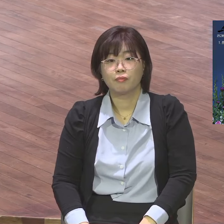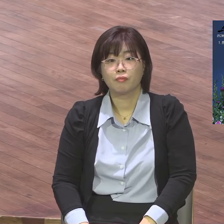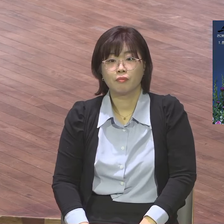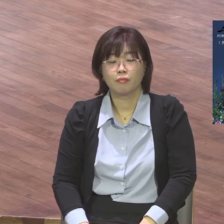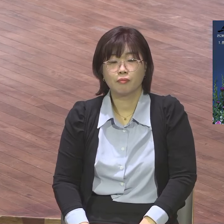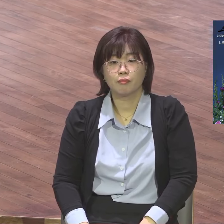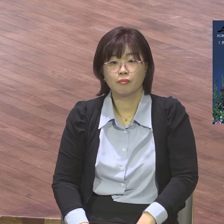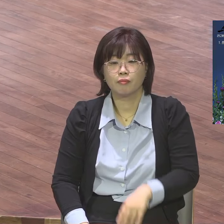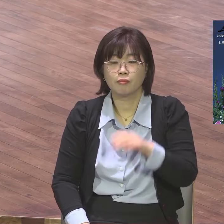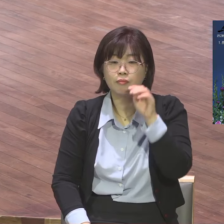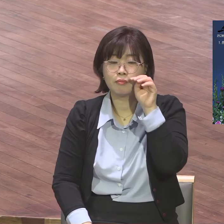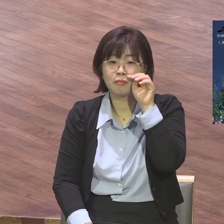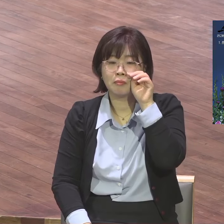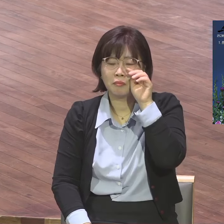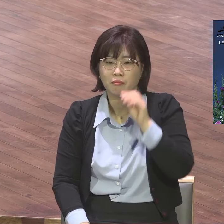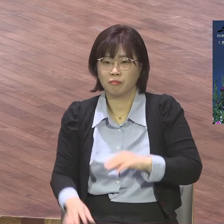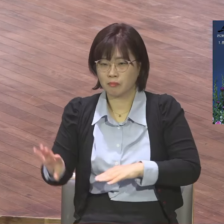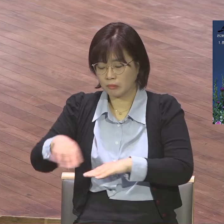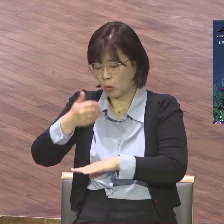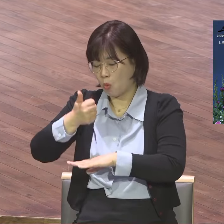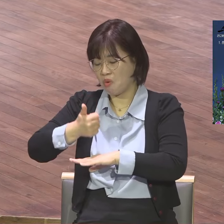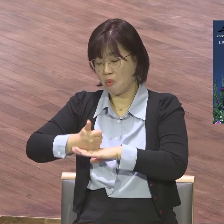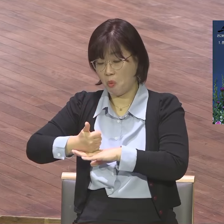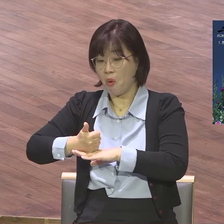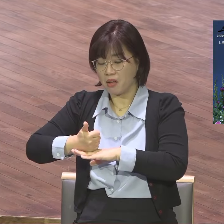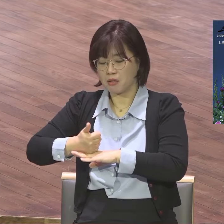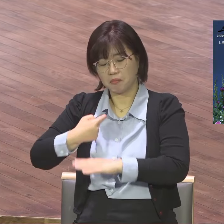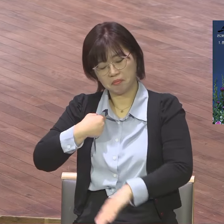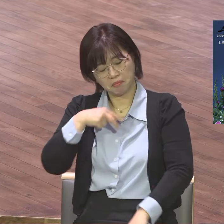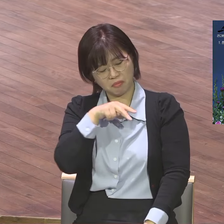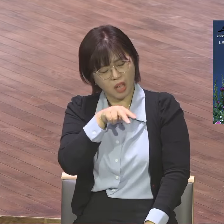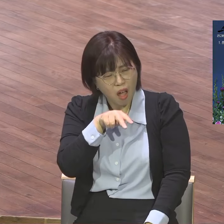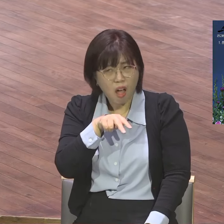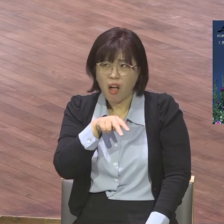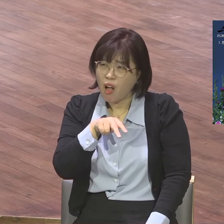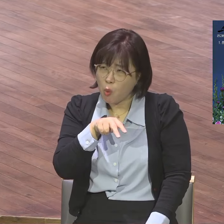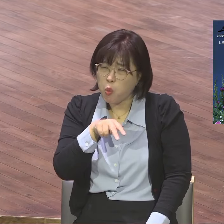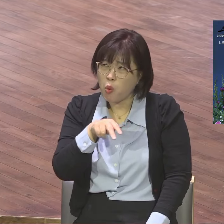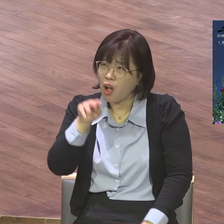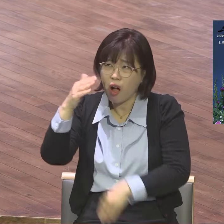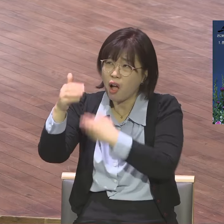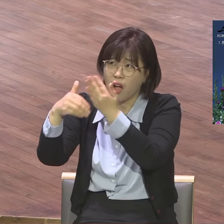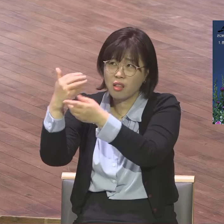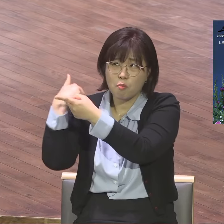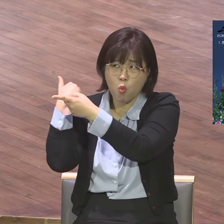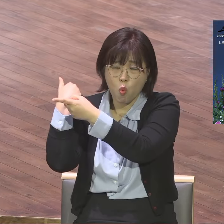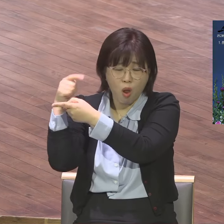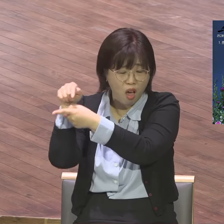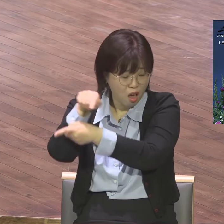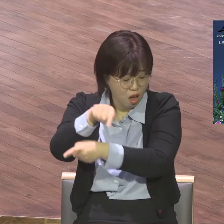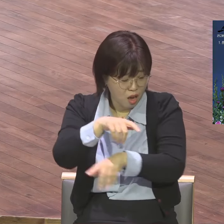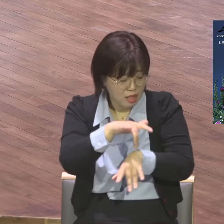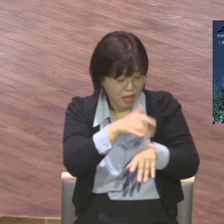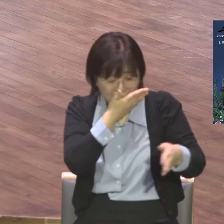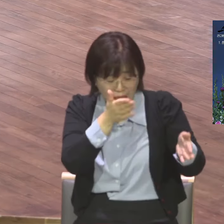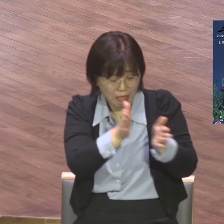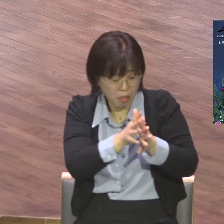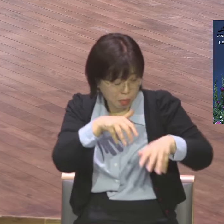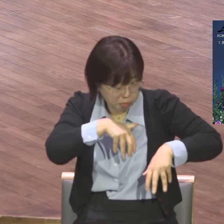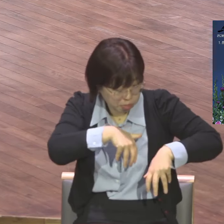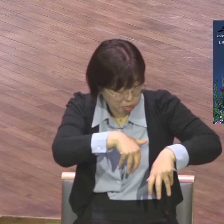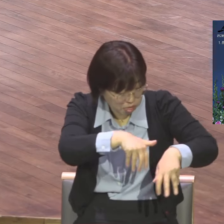부와 명예와 권력 이런 학식을 소유했다 할지라도 하나님을 만나지 못한 사람의 삶이란